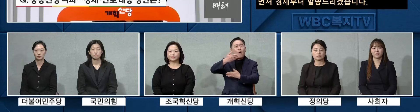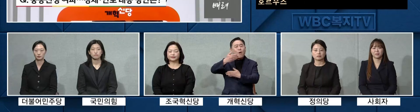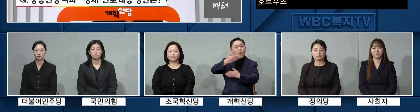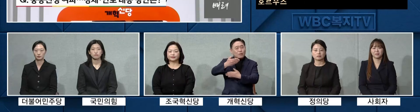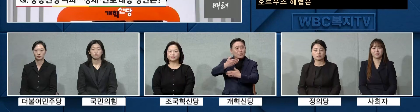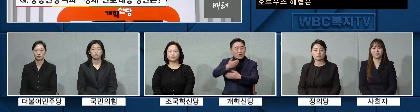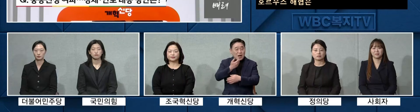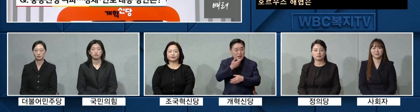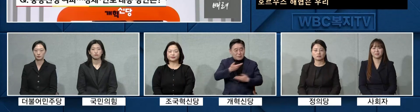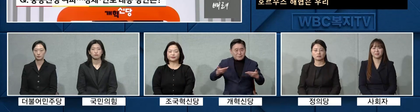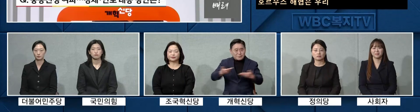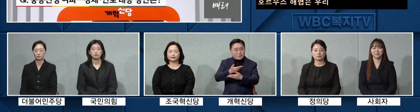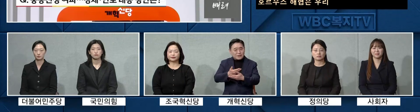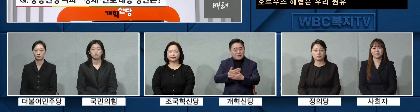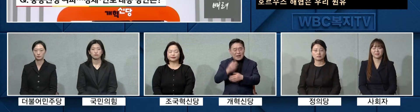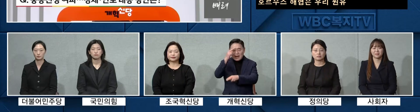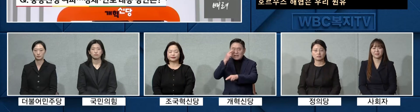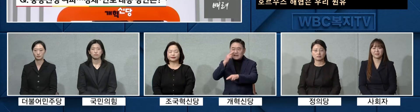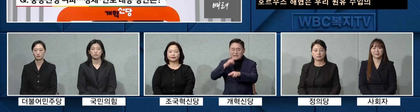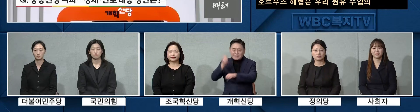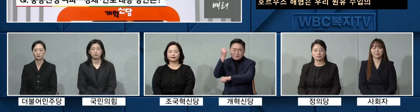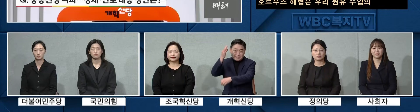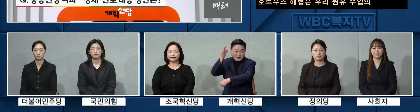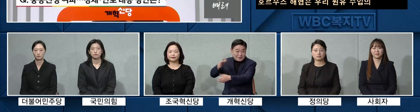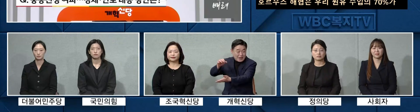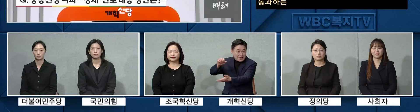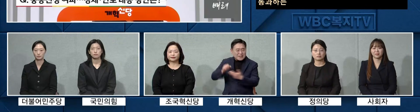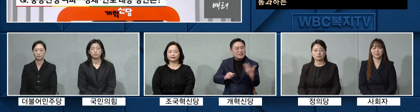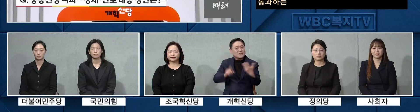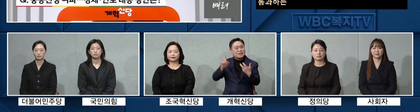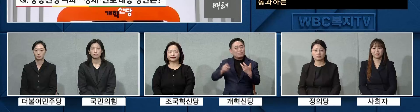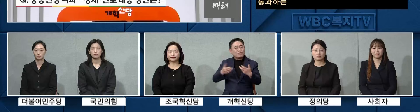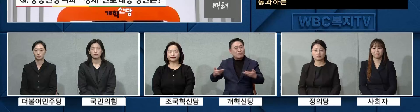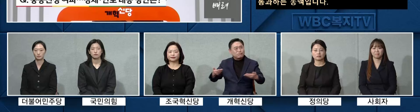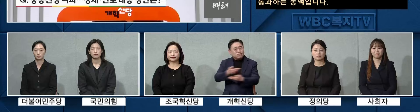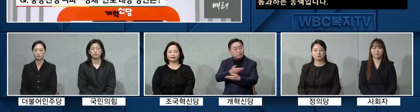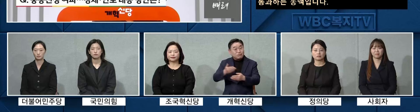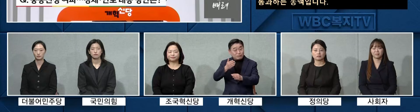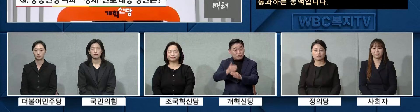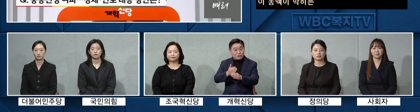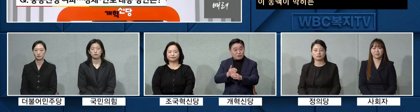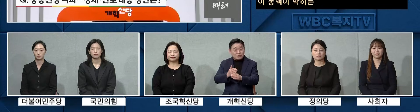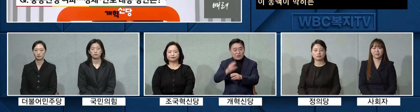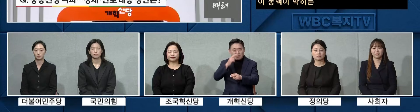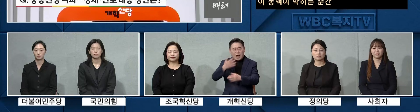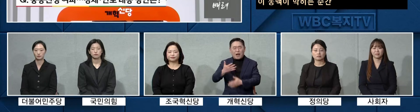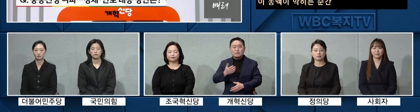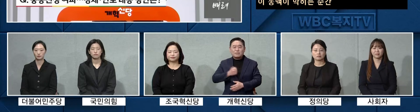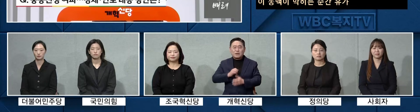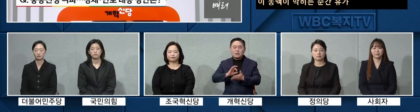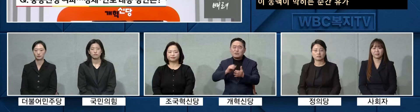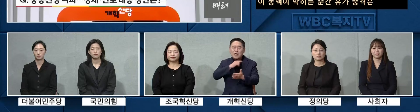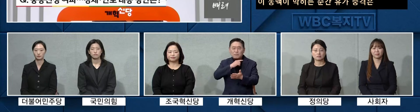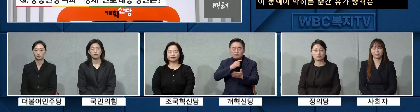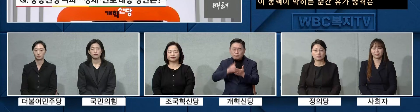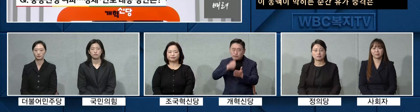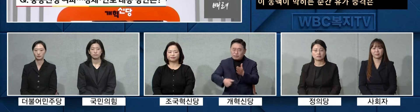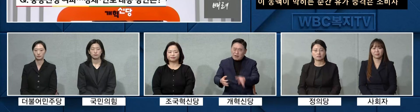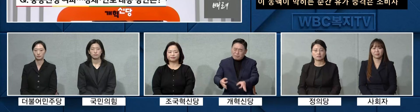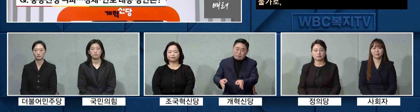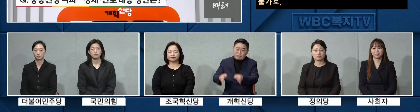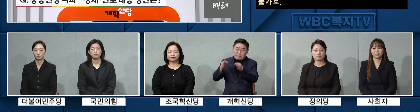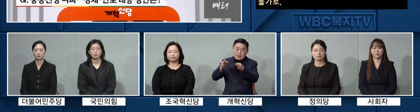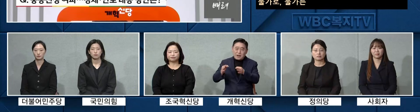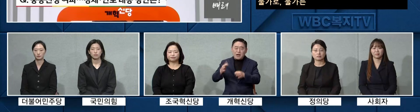수입의 70%가 통과하는 동맥입니다. 이 동맥이 막히는 순간 유가 충격은 소비자 물가로, 물가는 내수 붕괴로